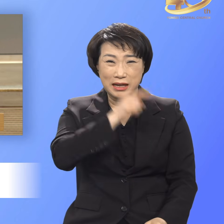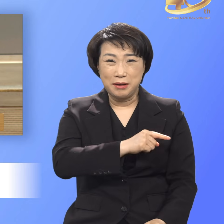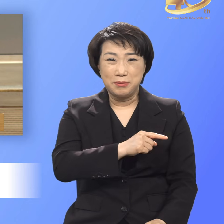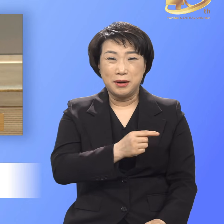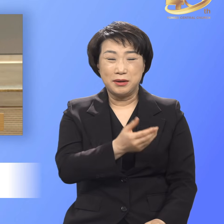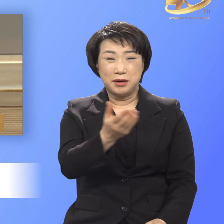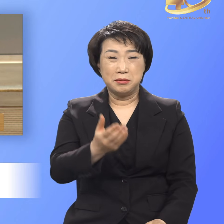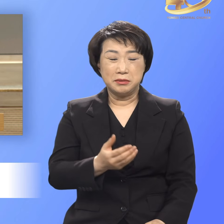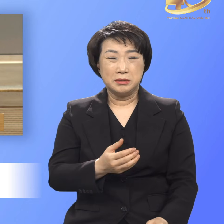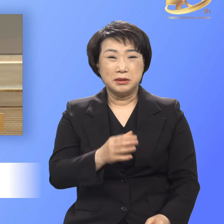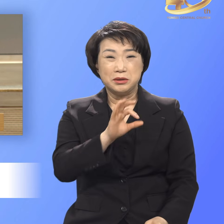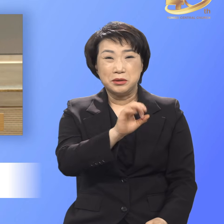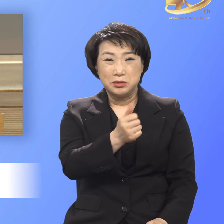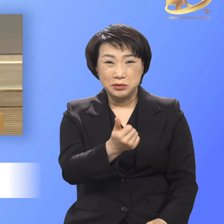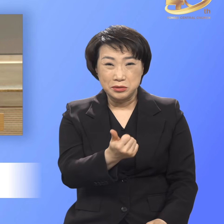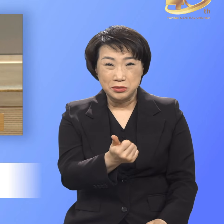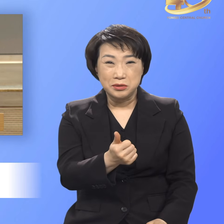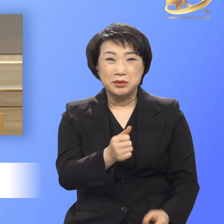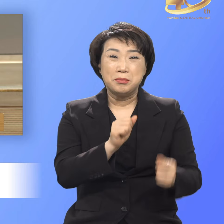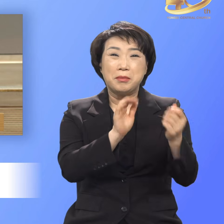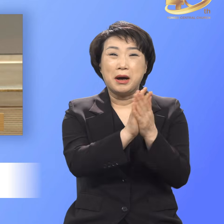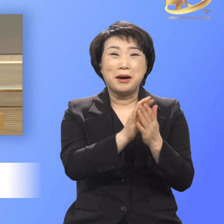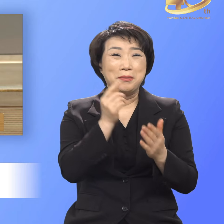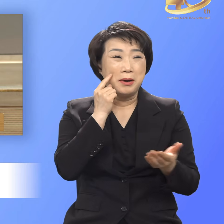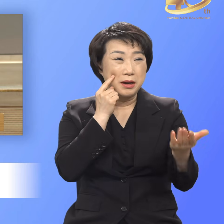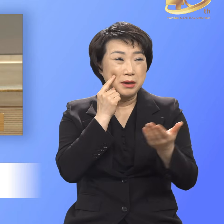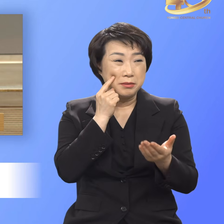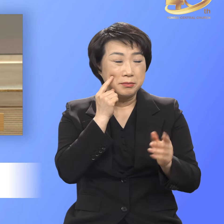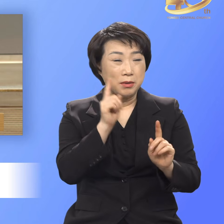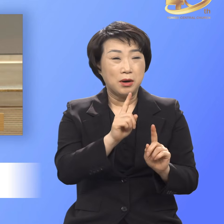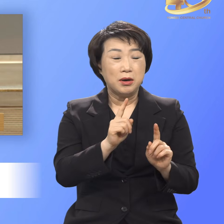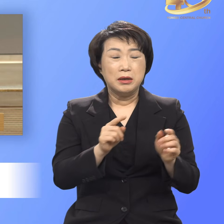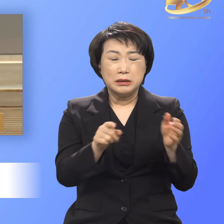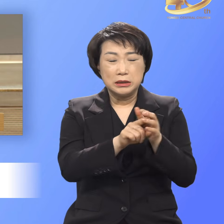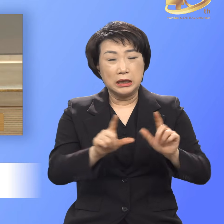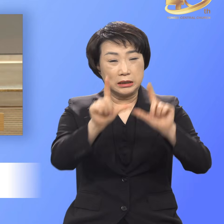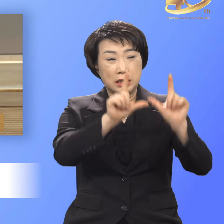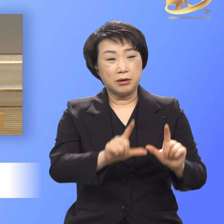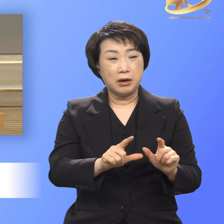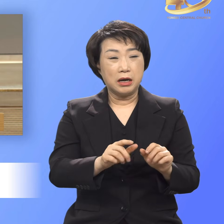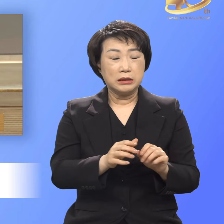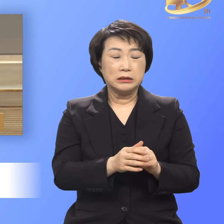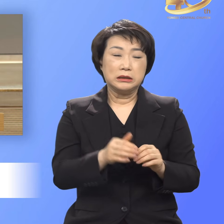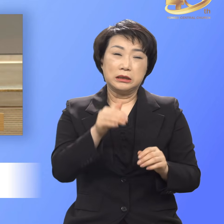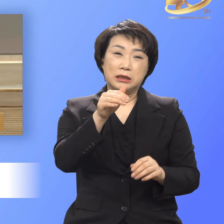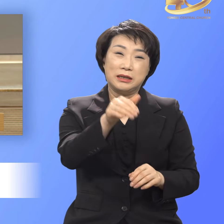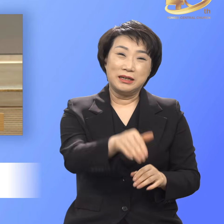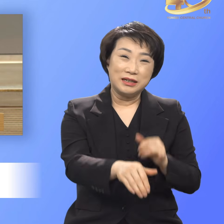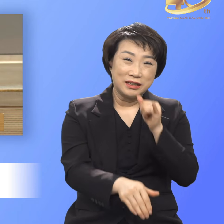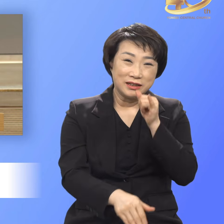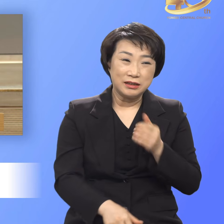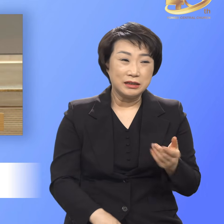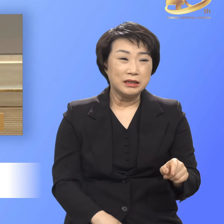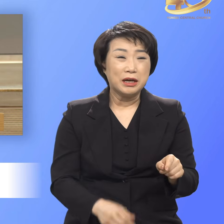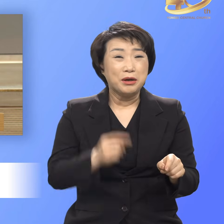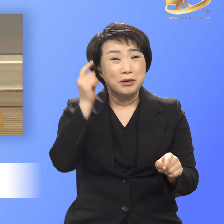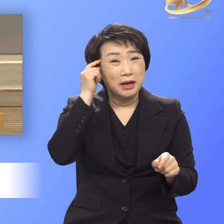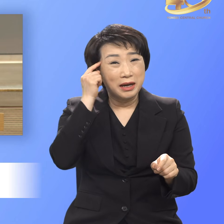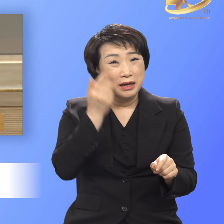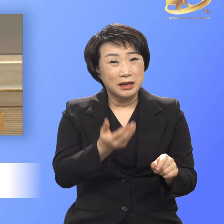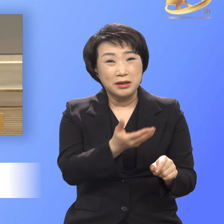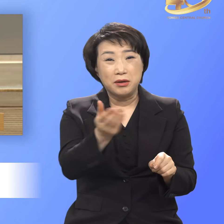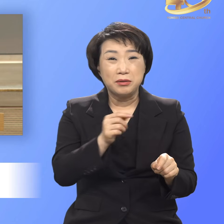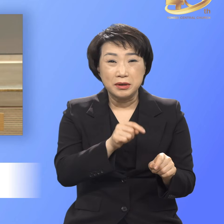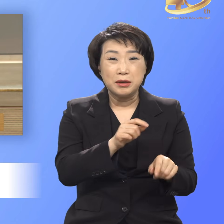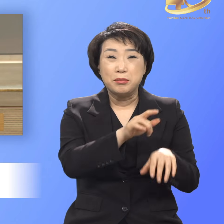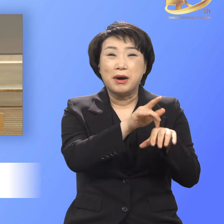나쁘거나 경제적 어려움이 오면 벌써 신앙생활부터 멀어져요. 그게 뭐냐?